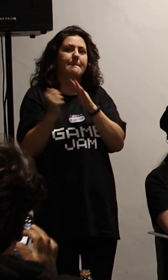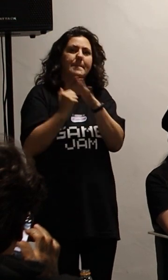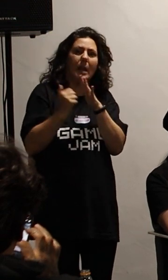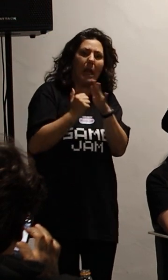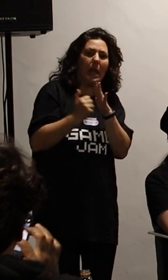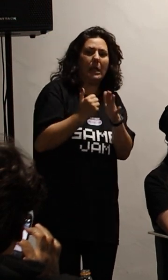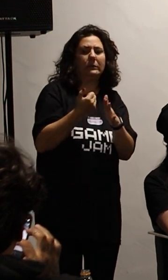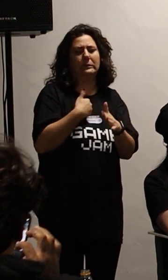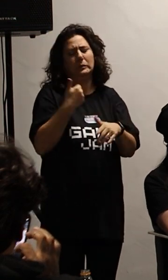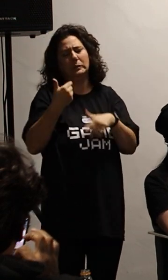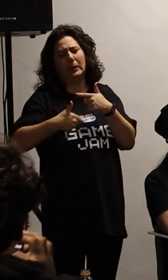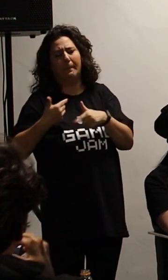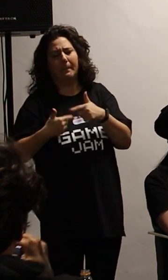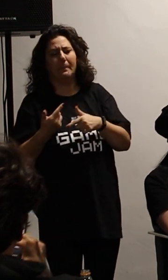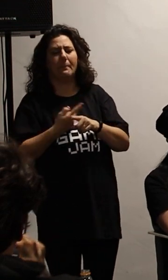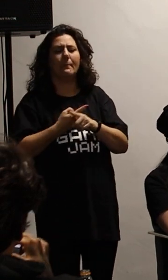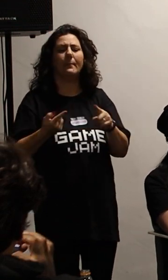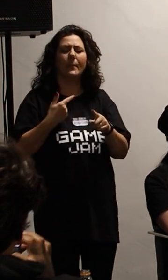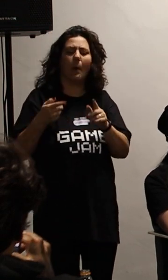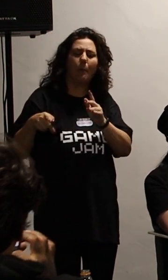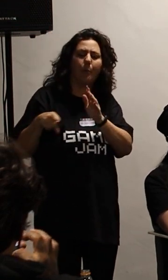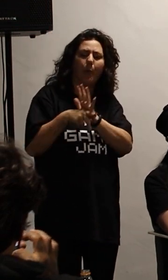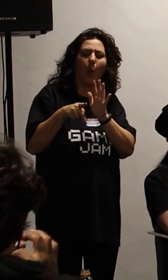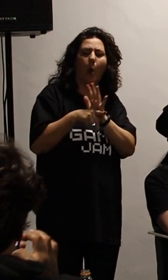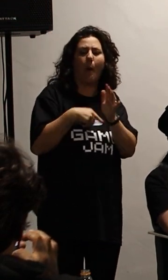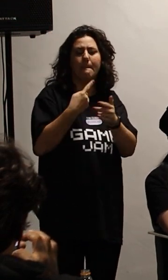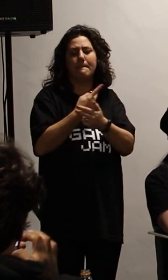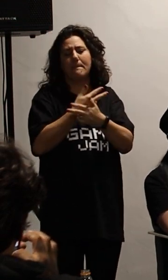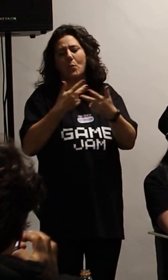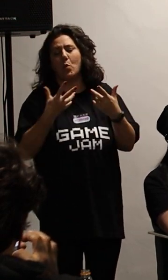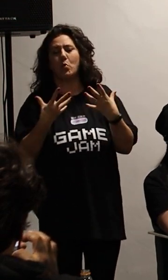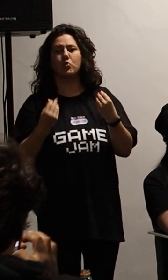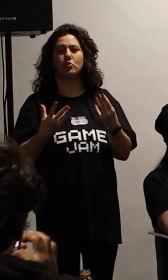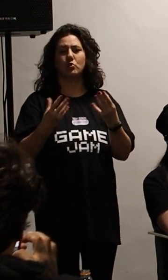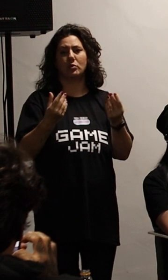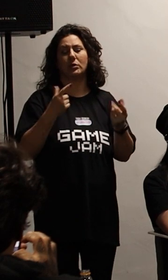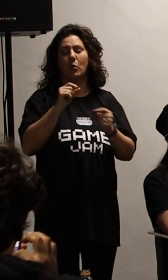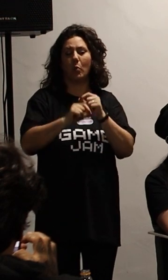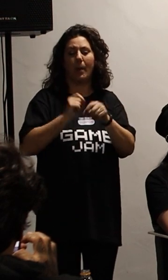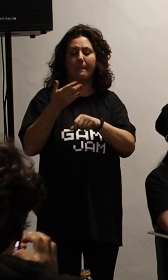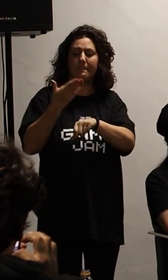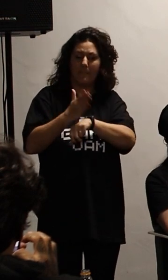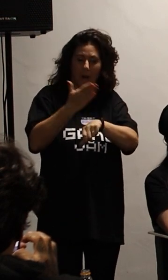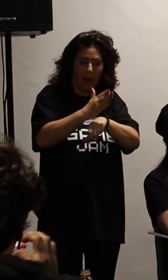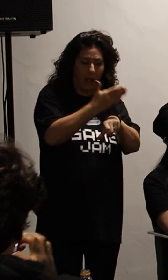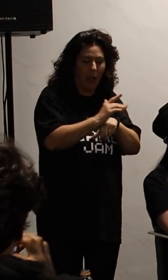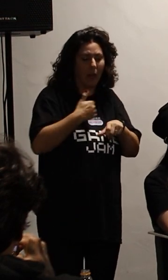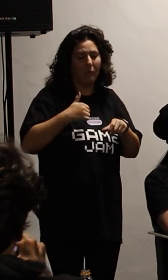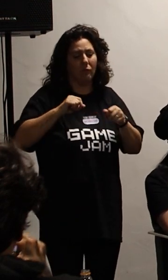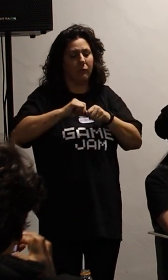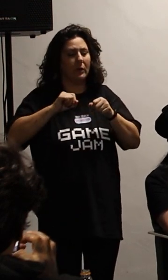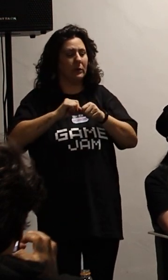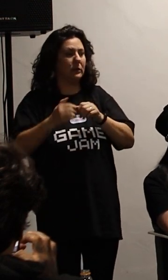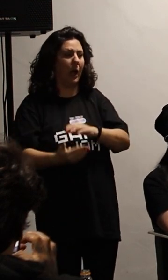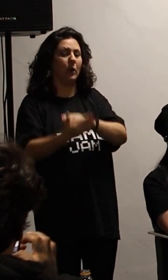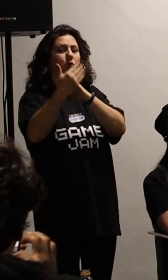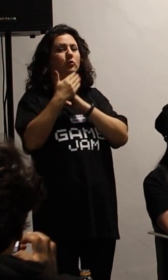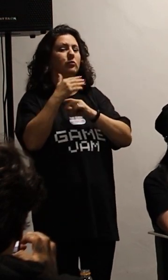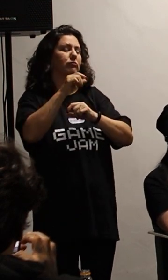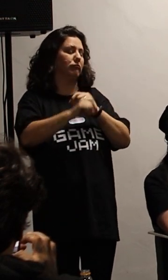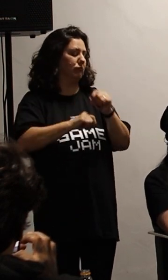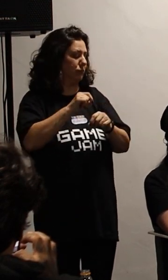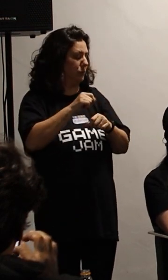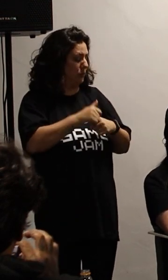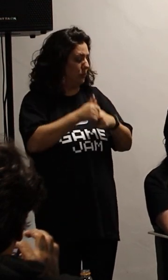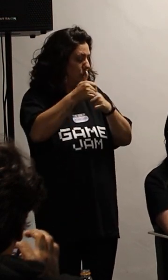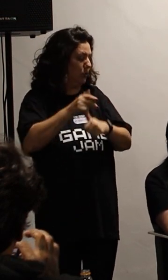com as quais eu trabalhei, muita coisa foi na prática, ali numa Game Jam mesmo, que depois isso que me ajudou a